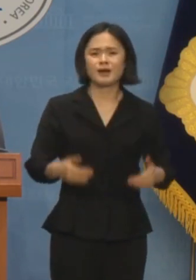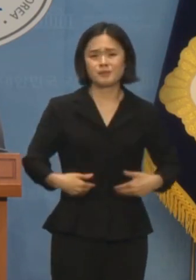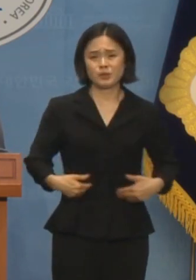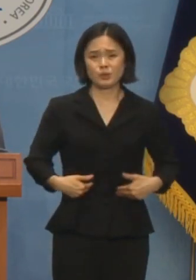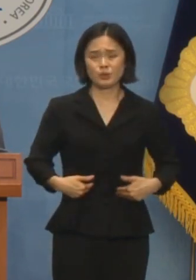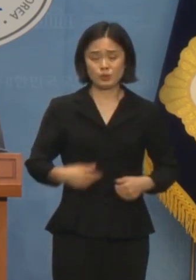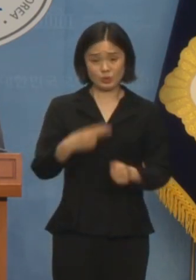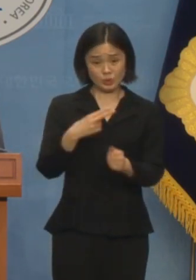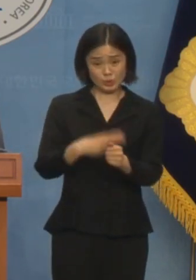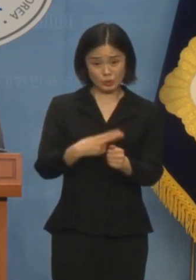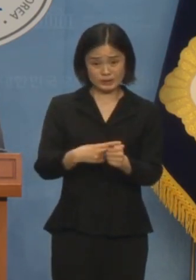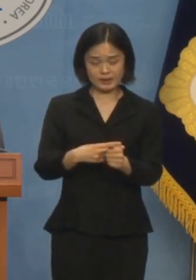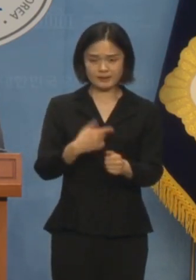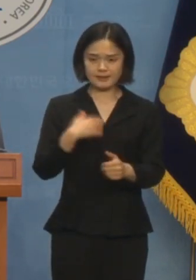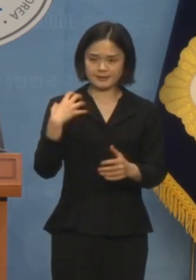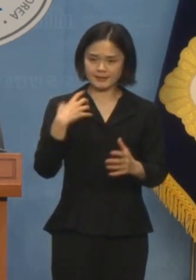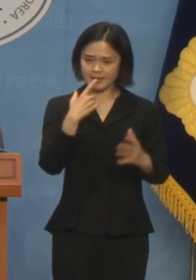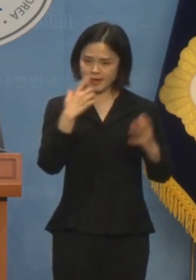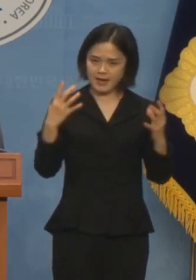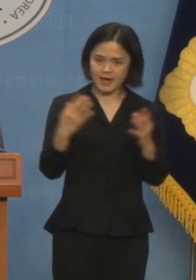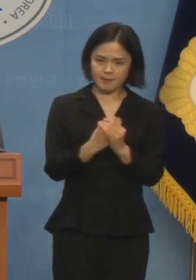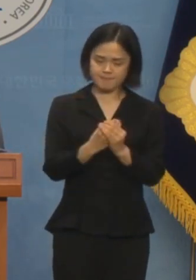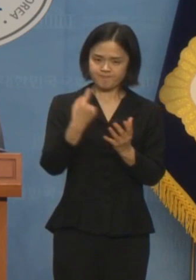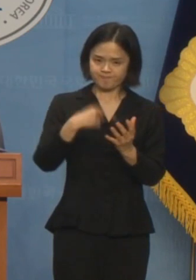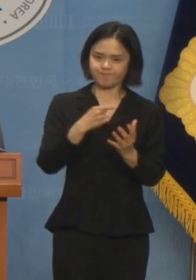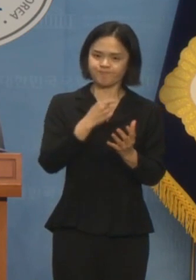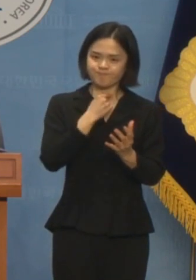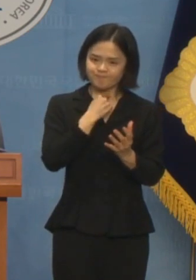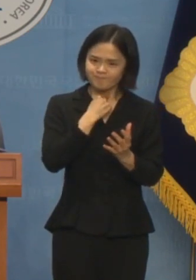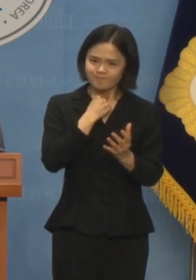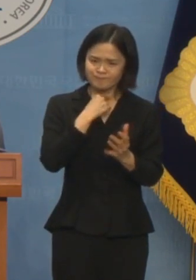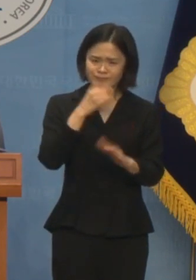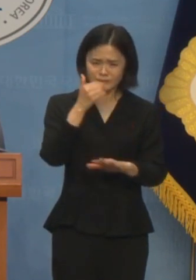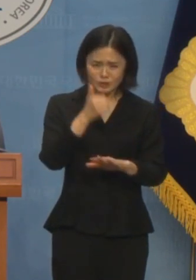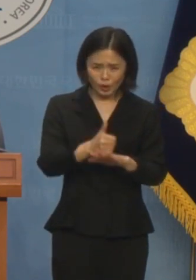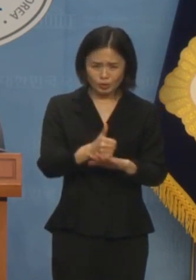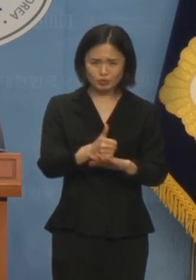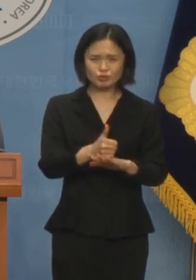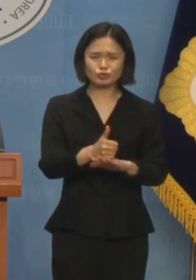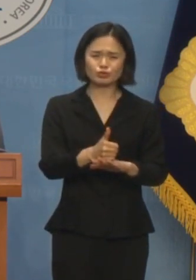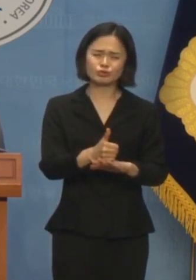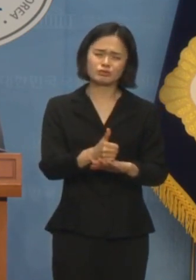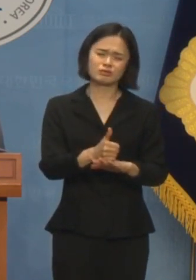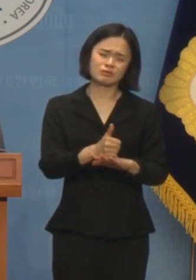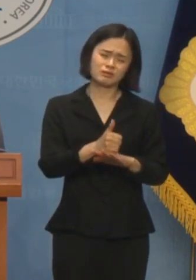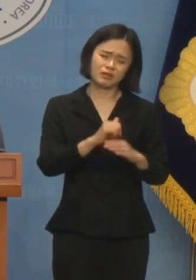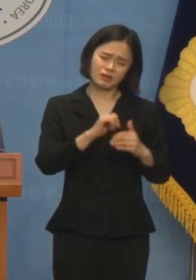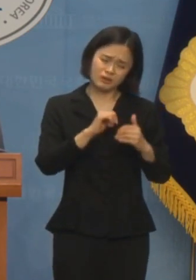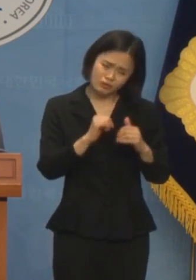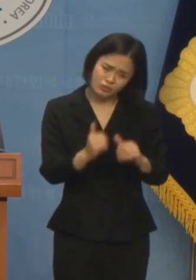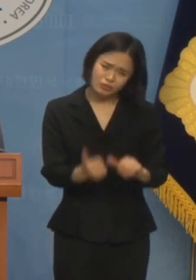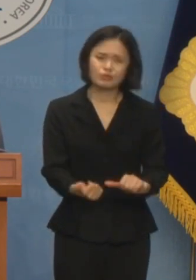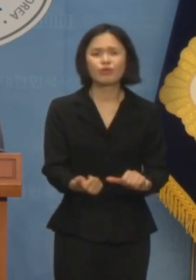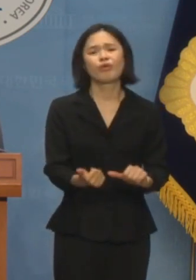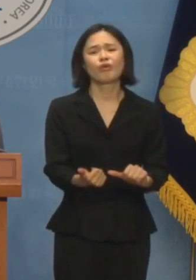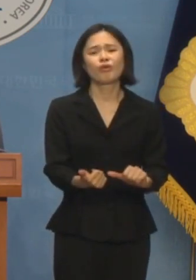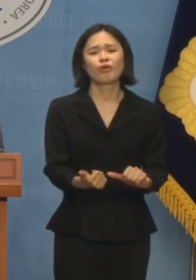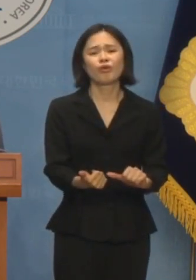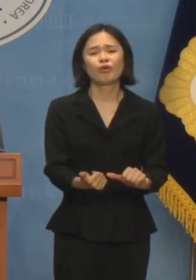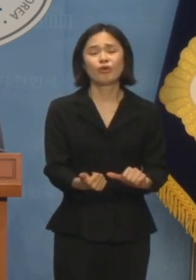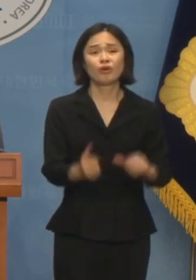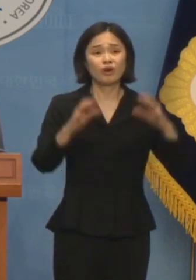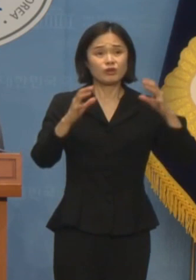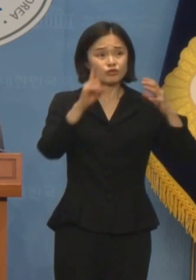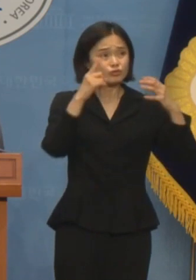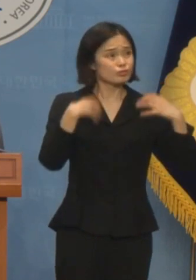다하고자 했던 선생님들의 안타까운 죽음에 국가는 존중을 표하고 최소한의 책임을 지고자